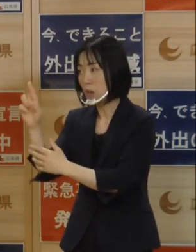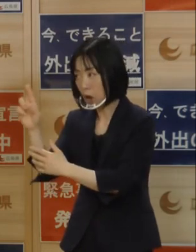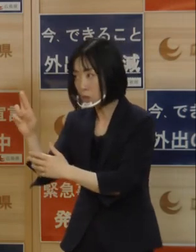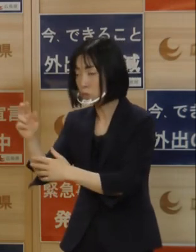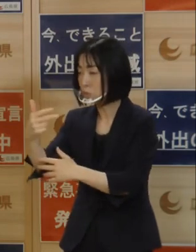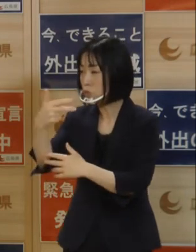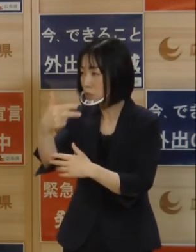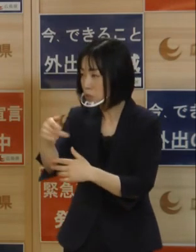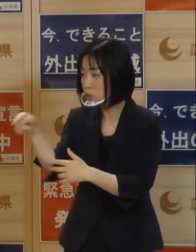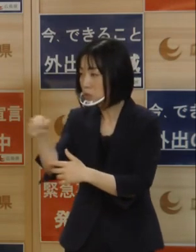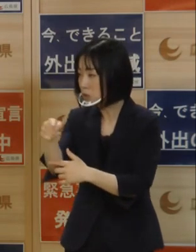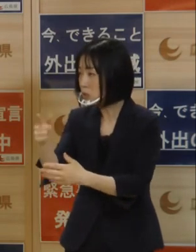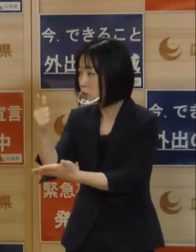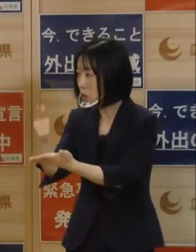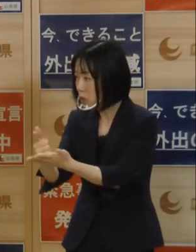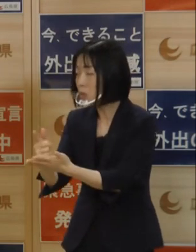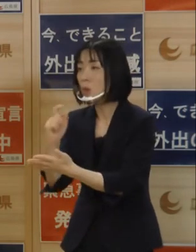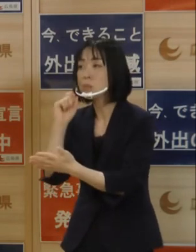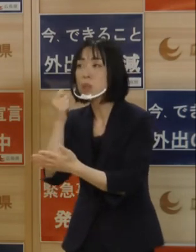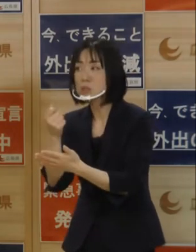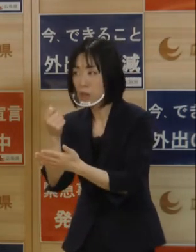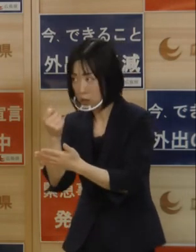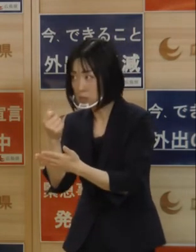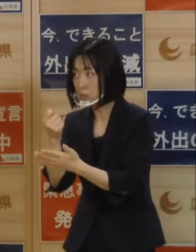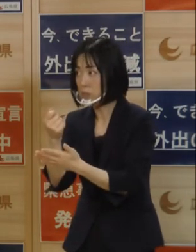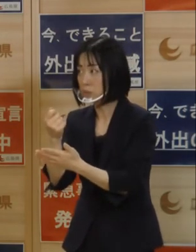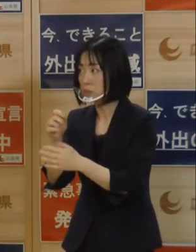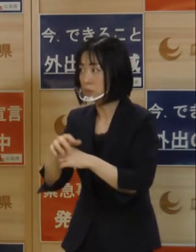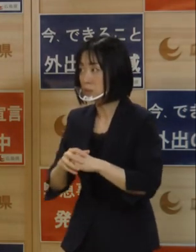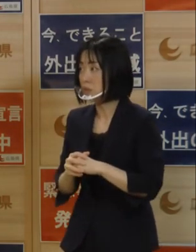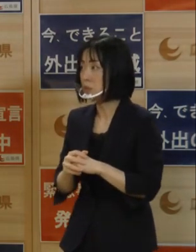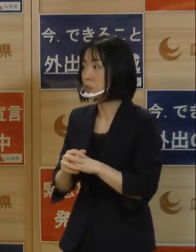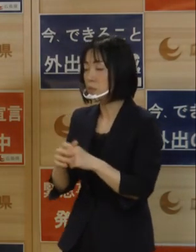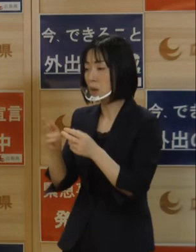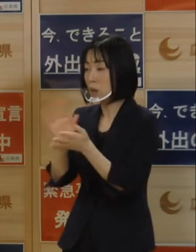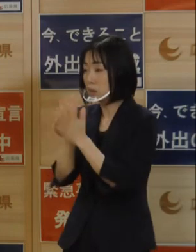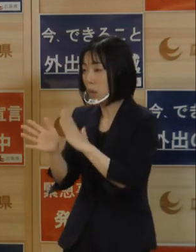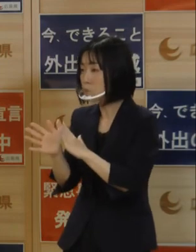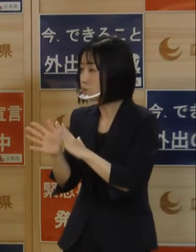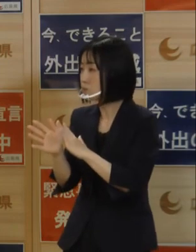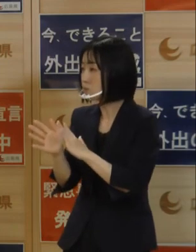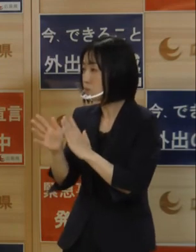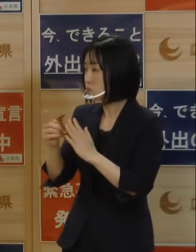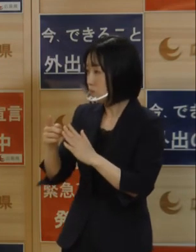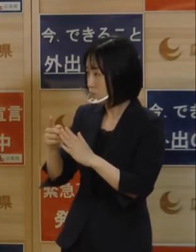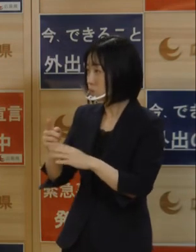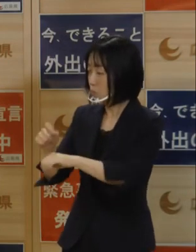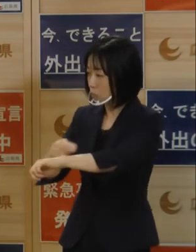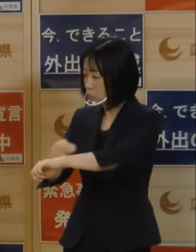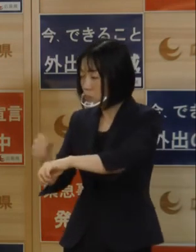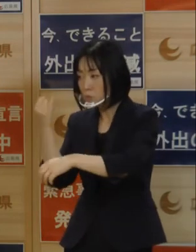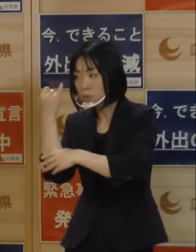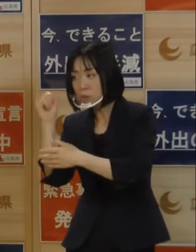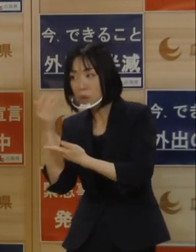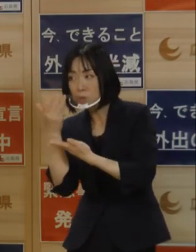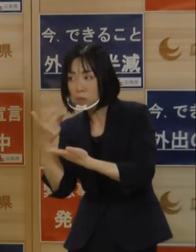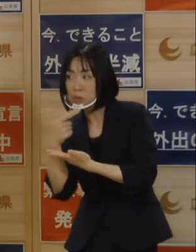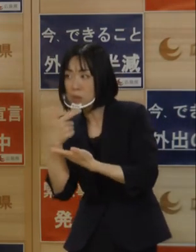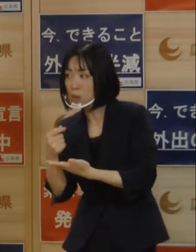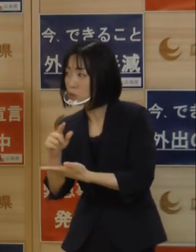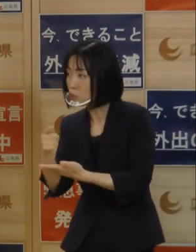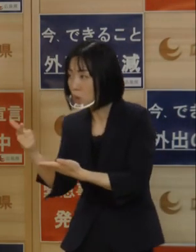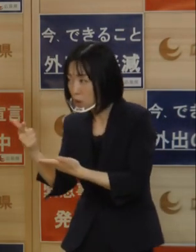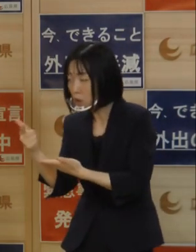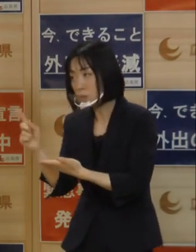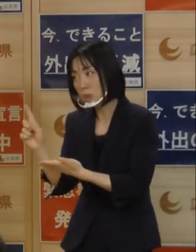できない部分のこう何かしらのこう意見を聞きたいとかそういったお考えが JR 側にあるのかなと、まあ、JR の方にちょっと意見を聞いてないと分からないんです